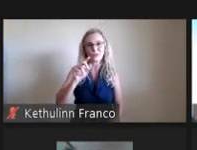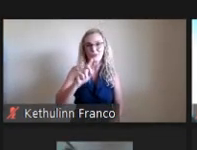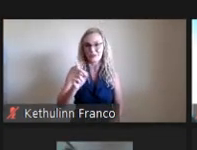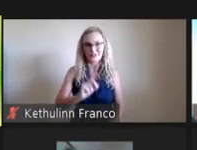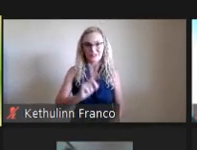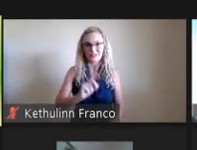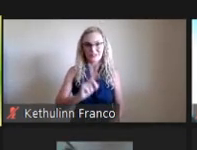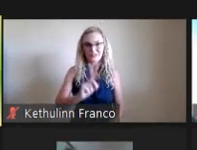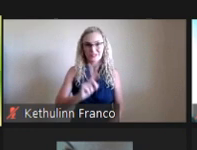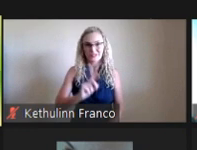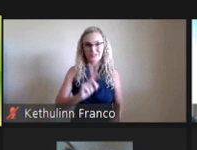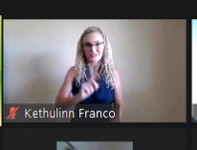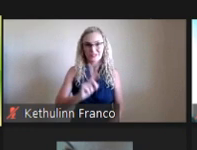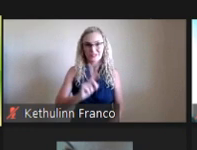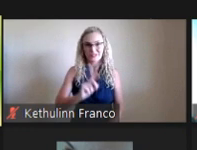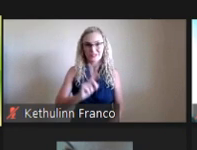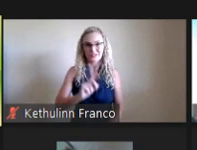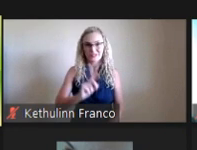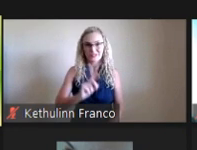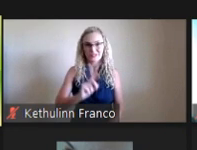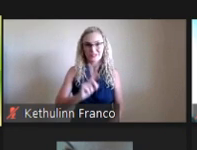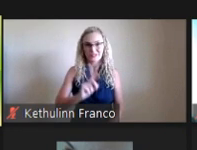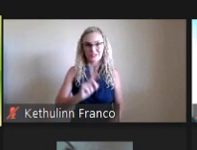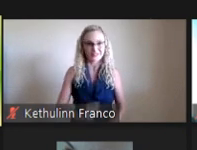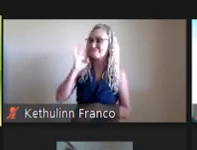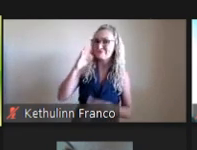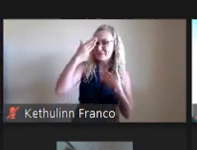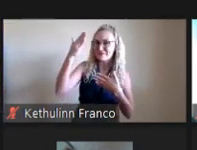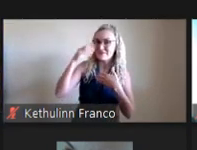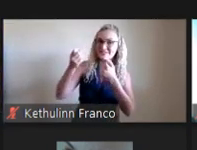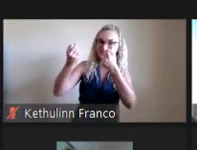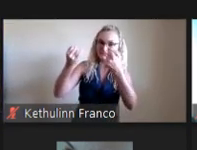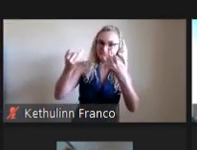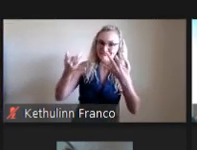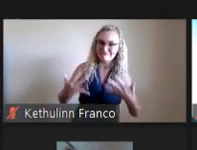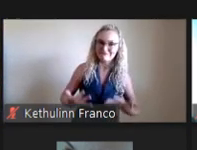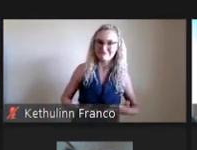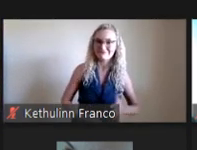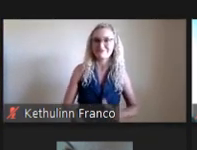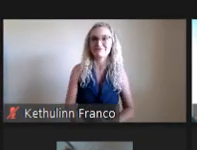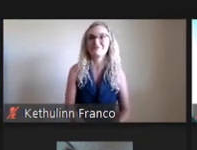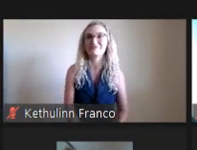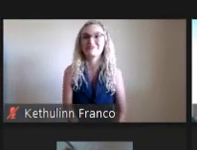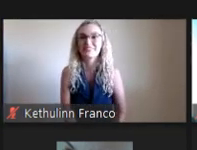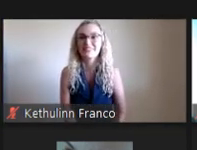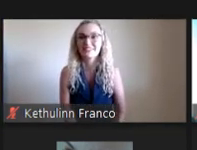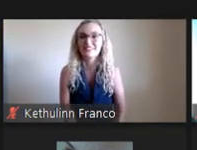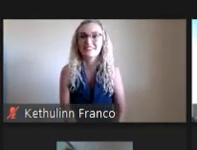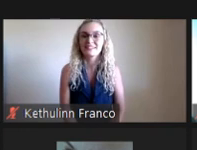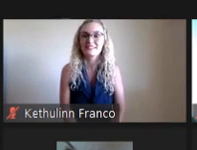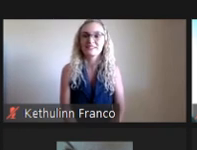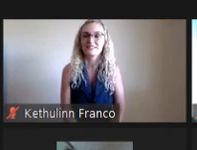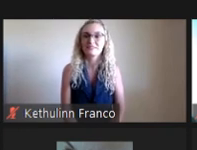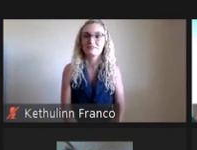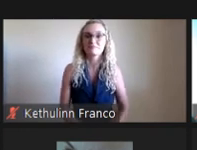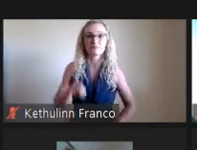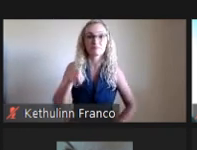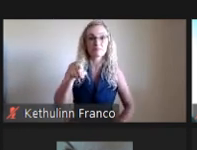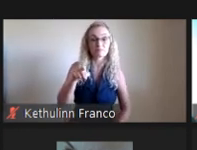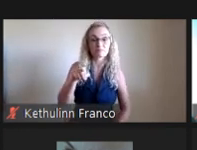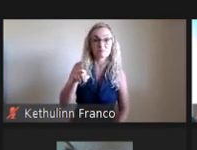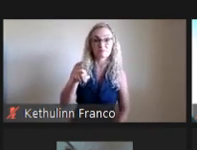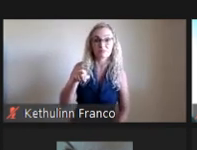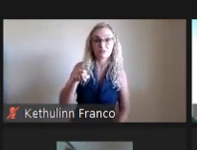professor. Obrigado. O pessoal está comentando aqui. Vou ler aqui. O Anderson fala residência